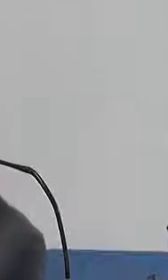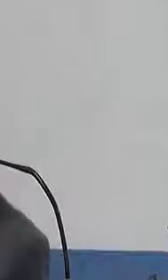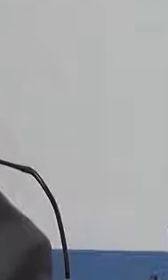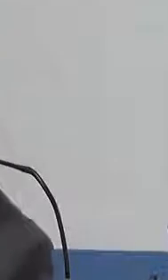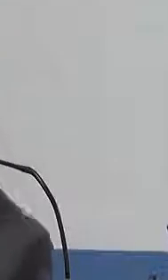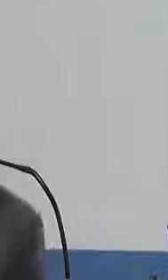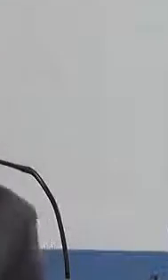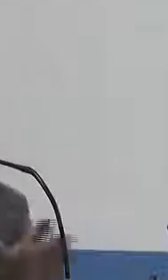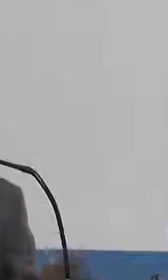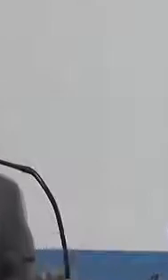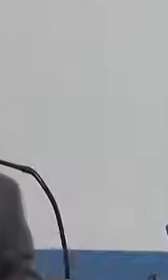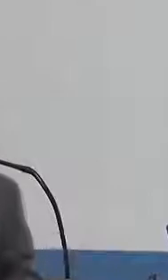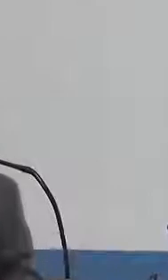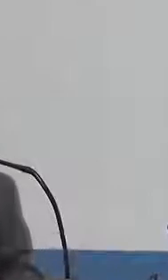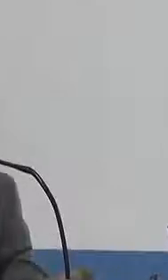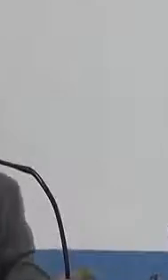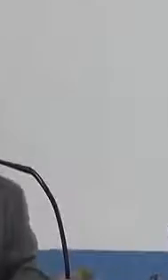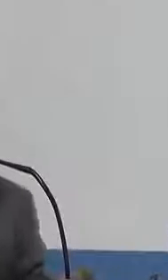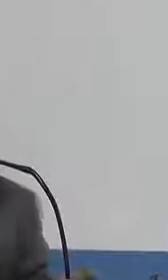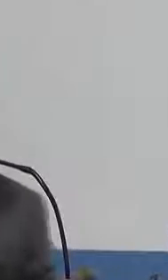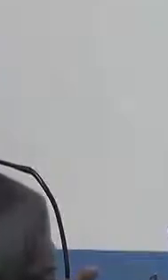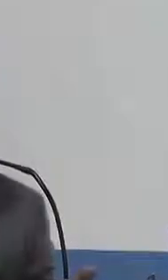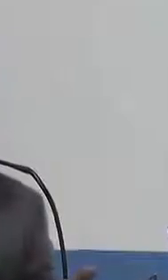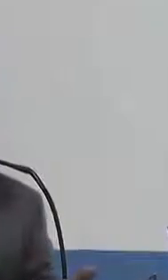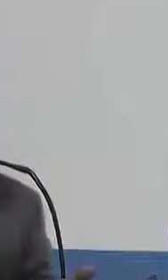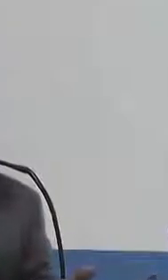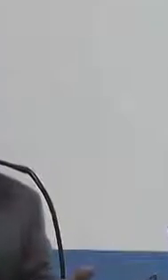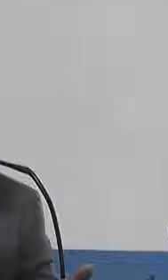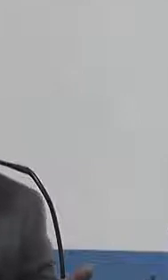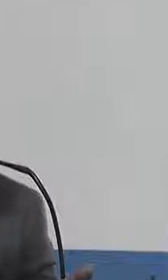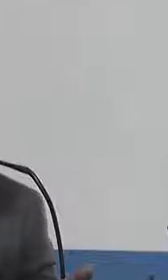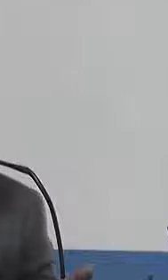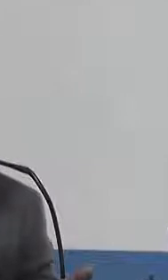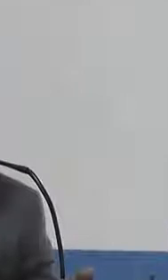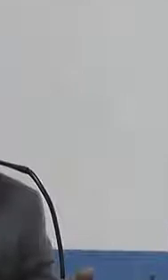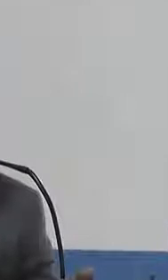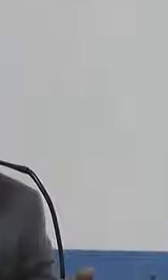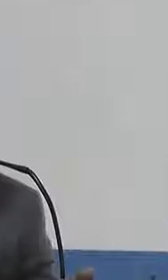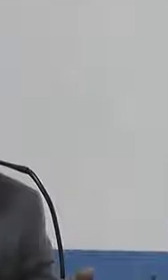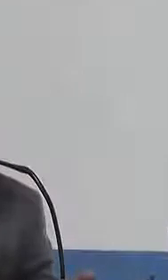quero agradecer, viu, Gerson, e colocar o nosso mandato à sua disposição. Sei